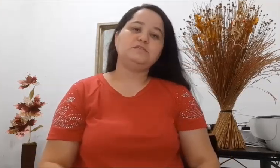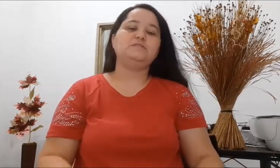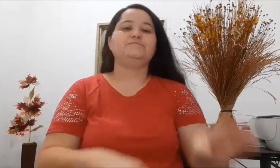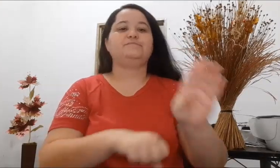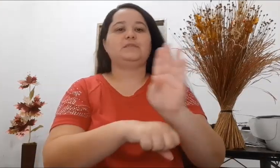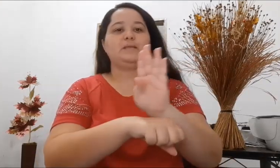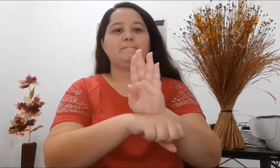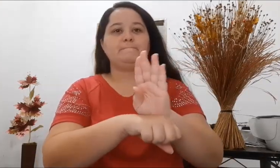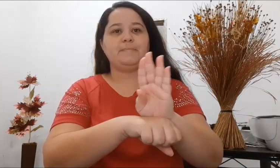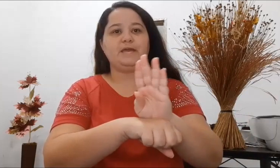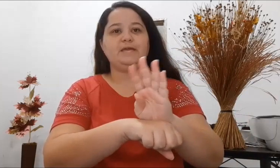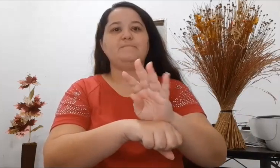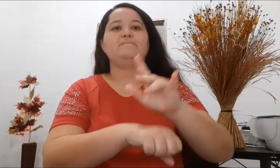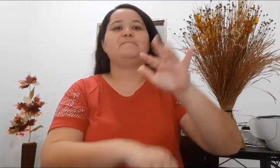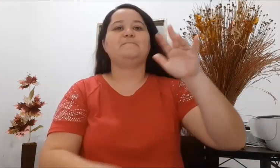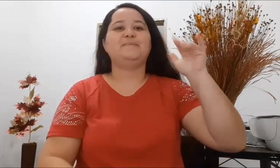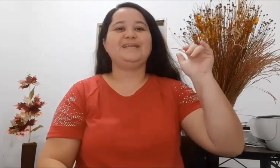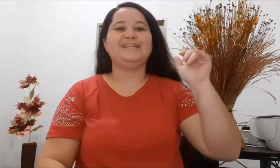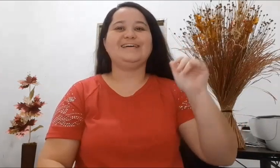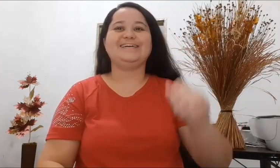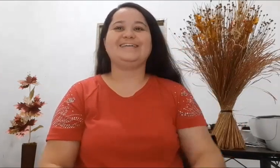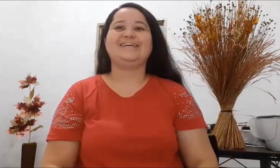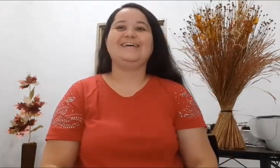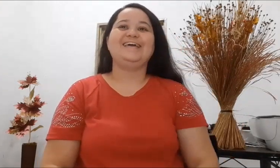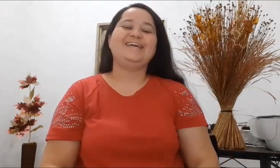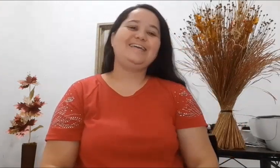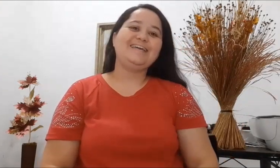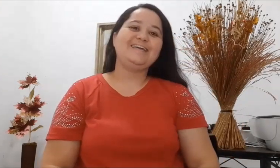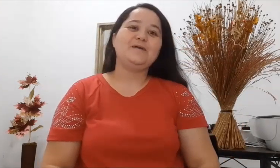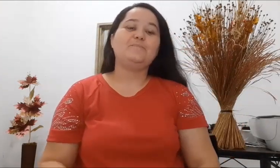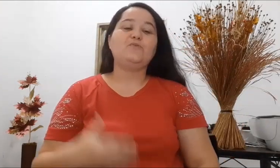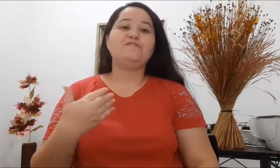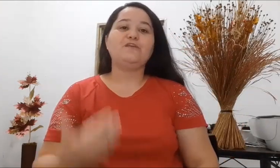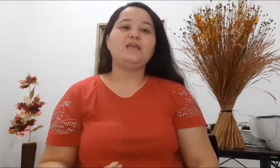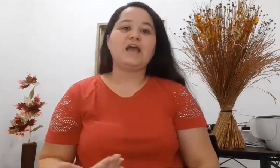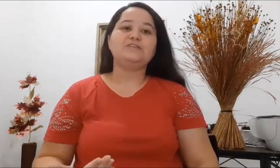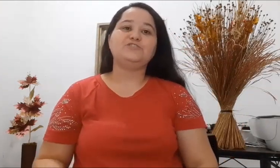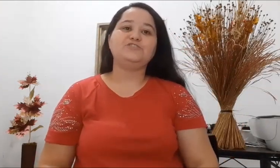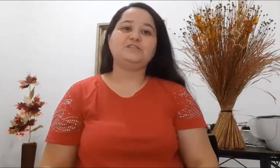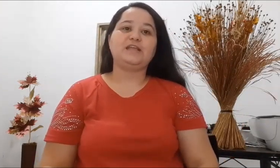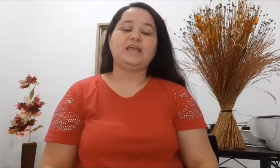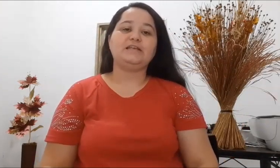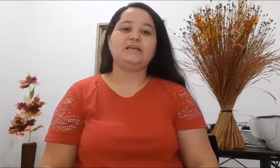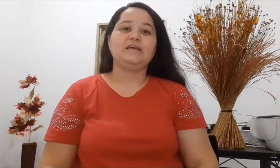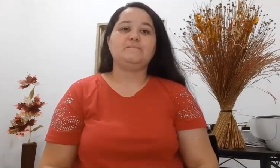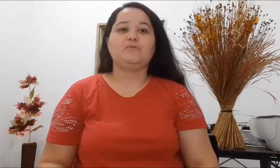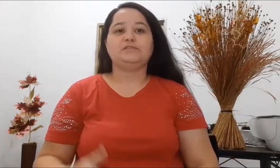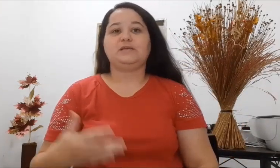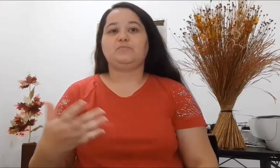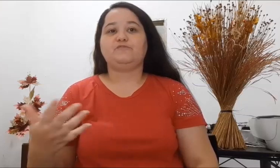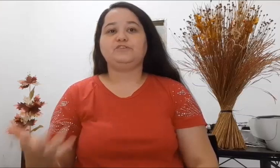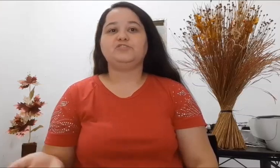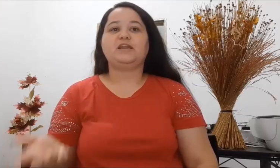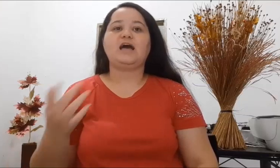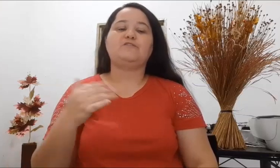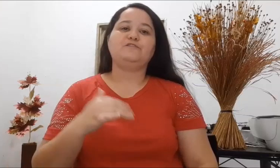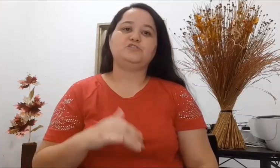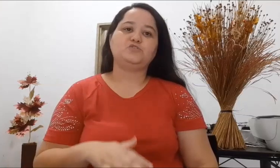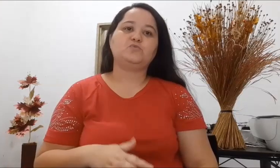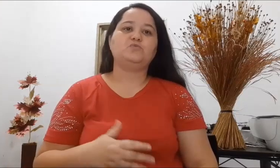bronze, B, brilha. E, por fim, a gente tem, por exemplo, verde claro, verde escuro,